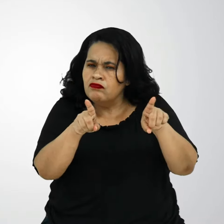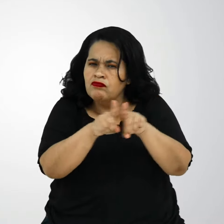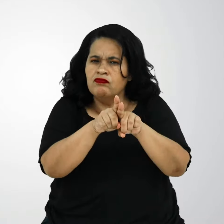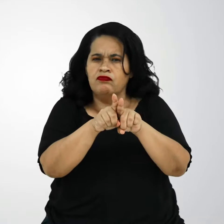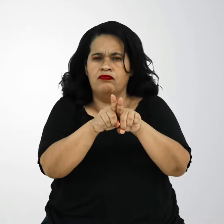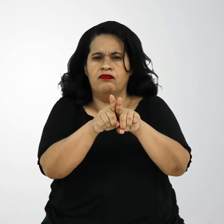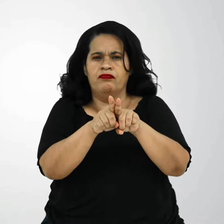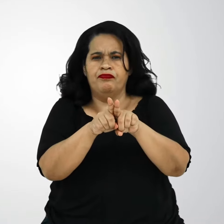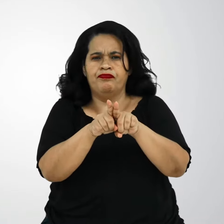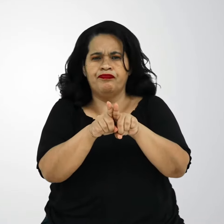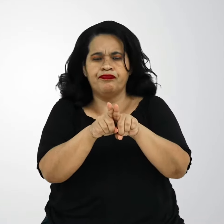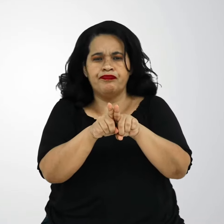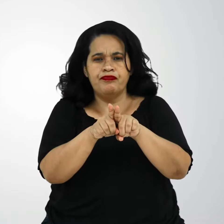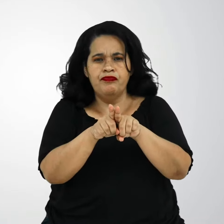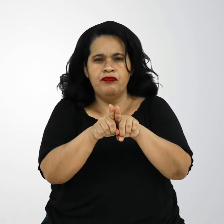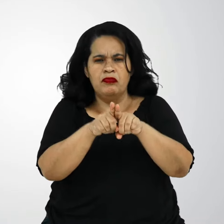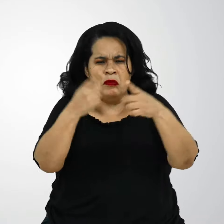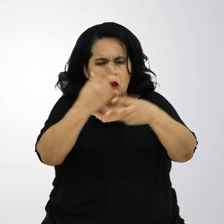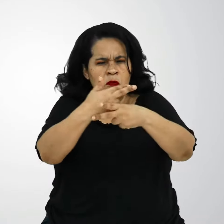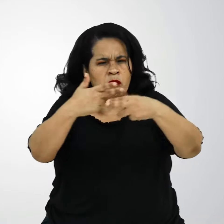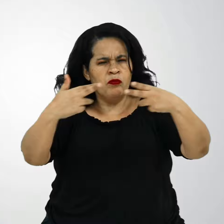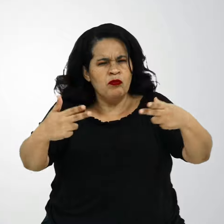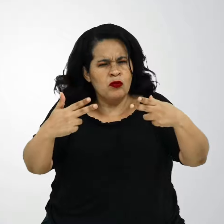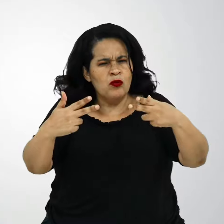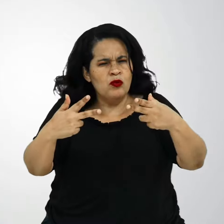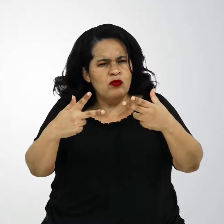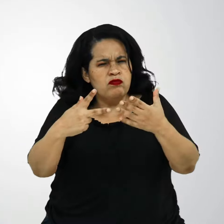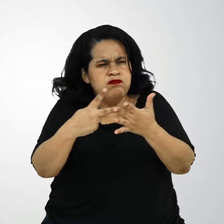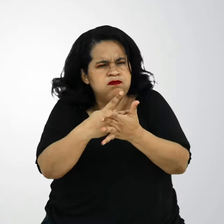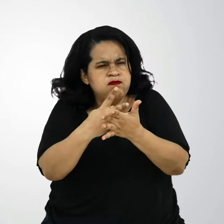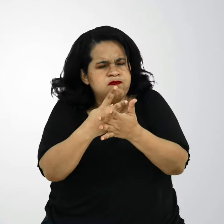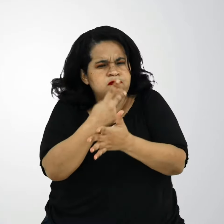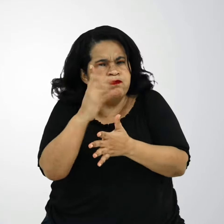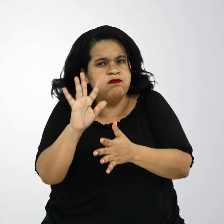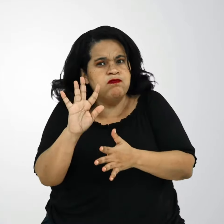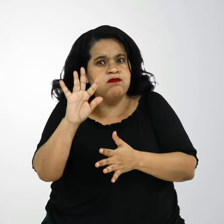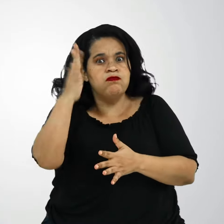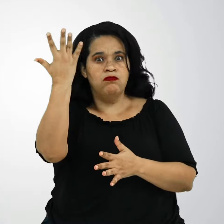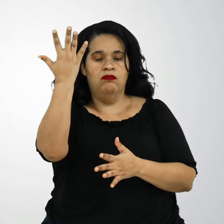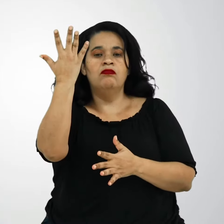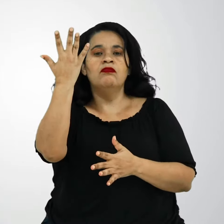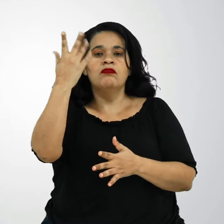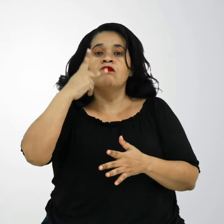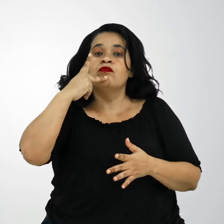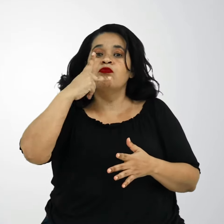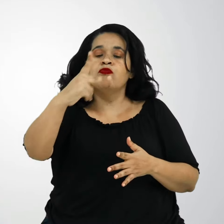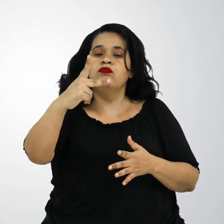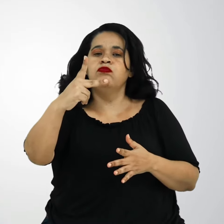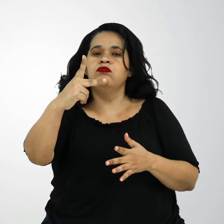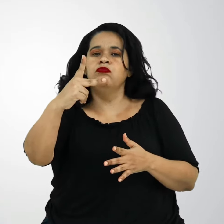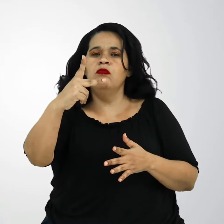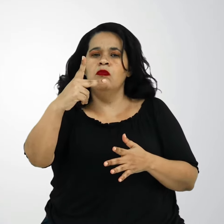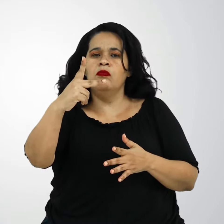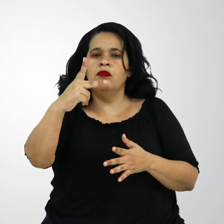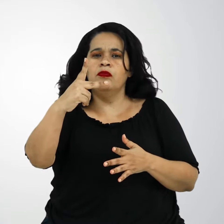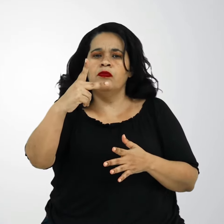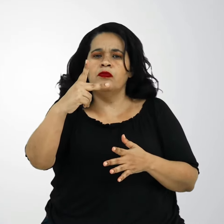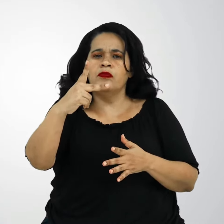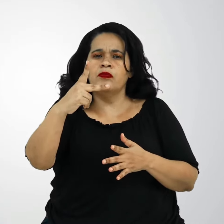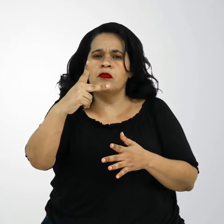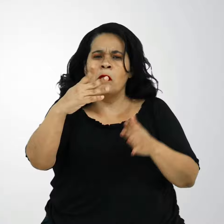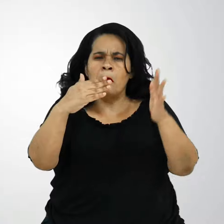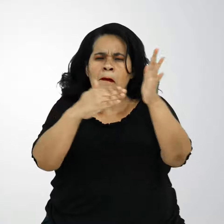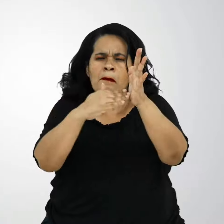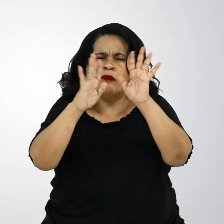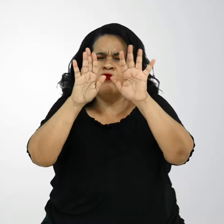asa das abominações virá o assolador. E isto até a consumação, e o que